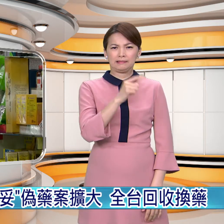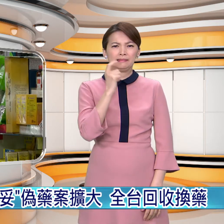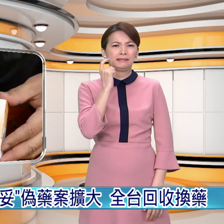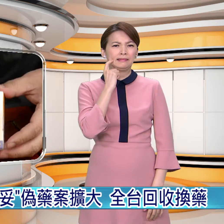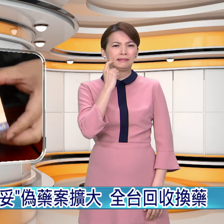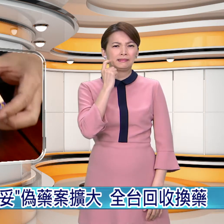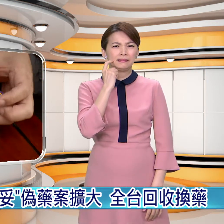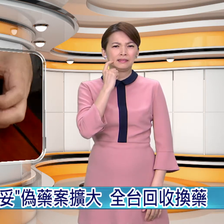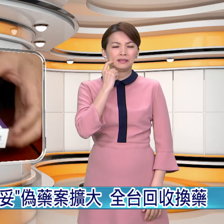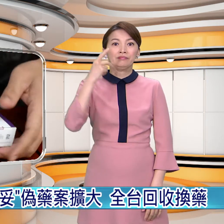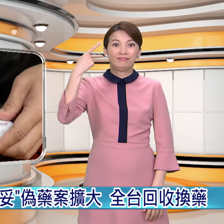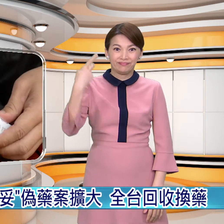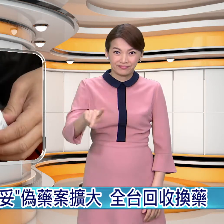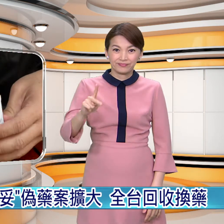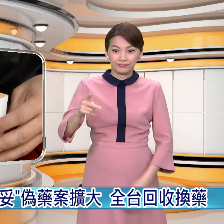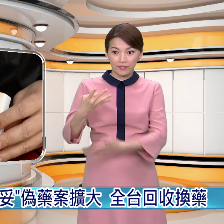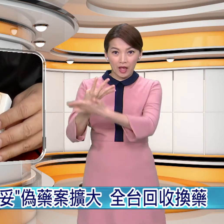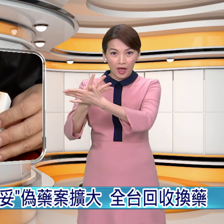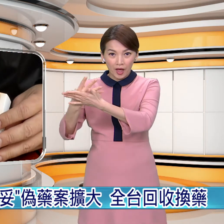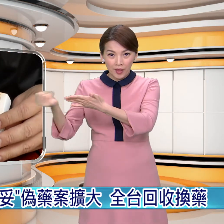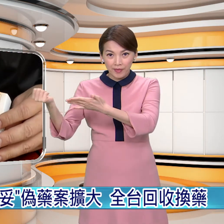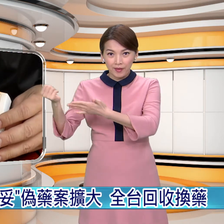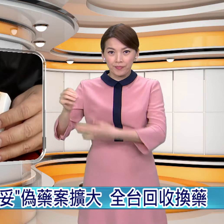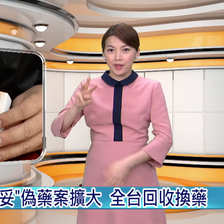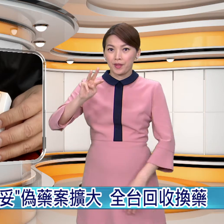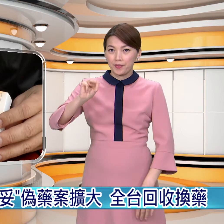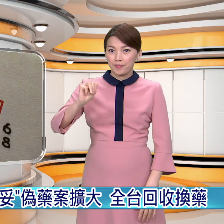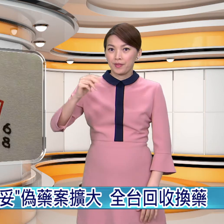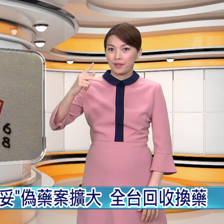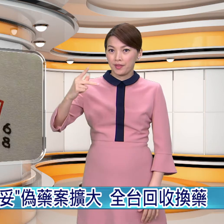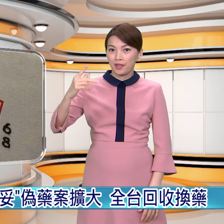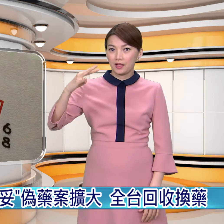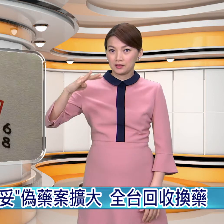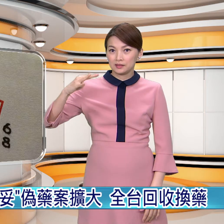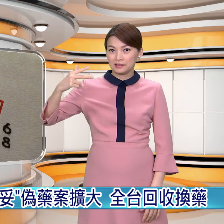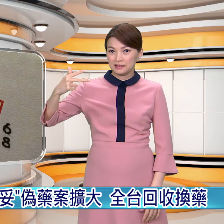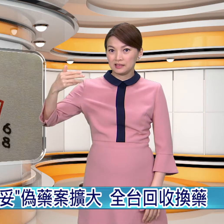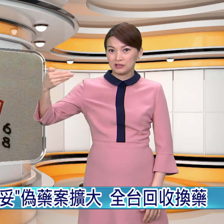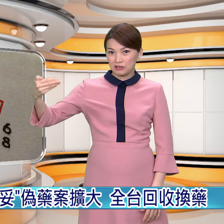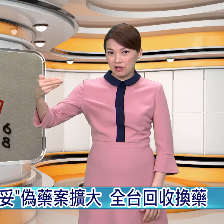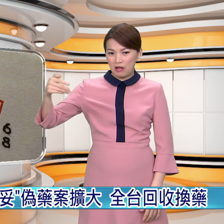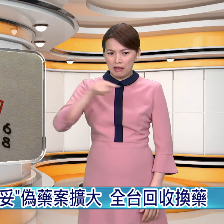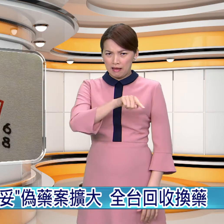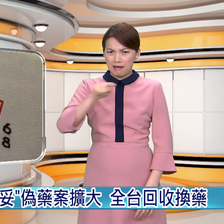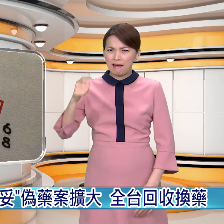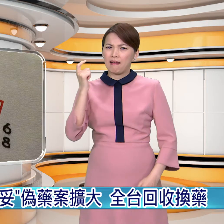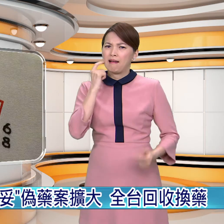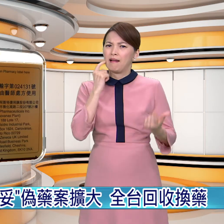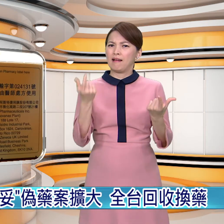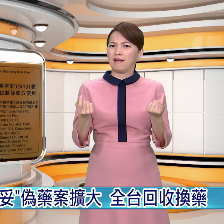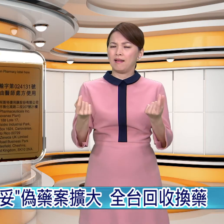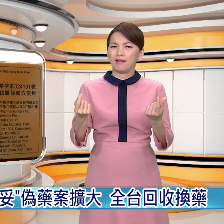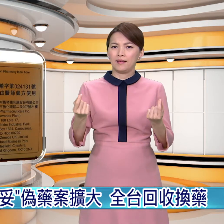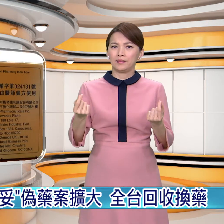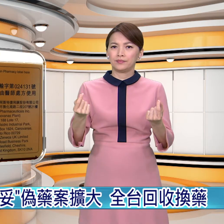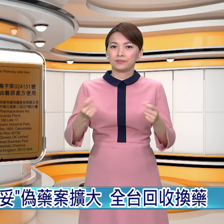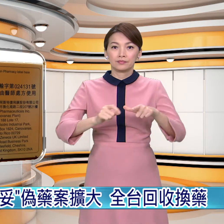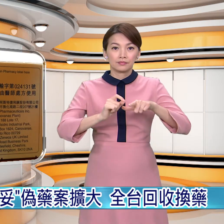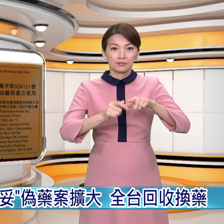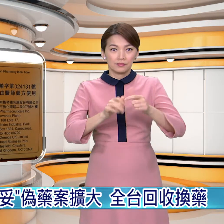MK479 也确定有伪药情况，药厂将全台回收换药。而社区药局现